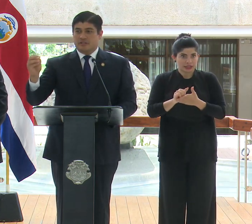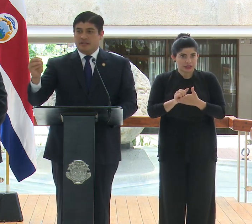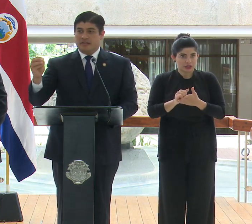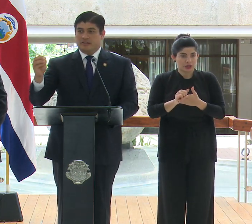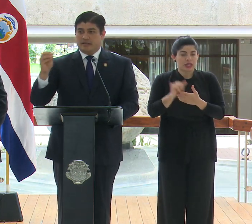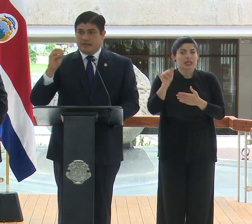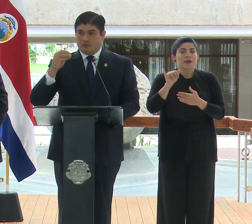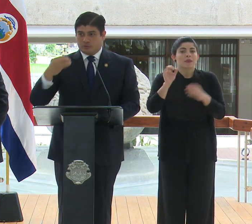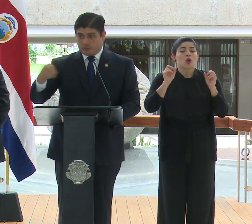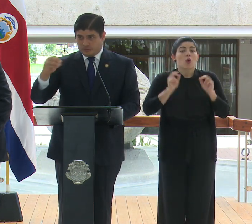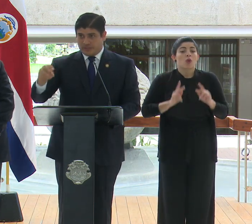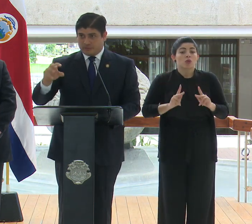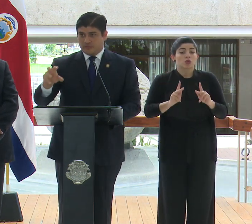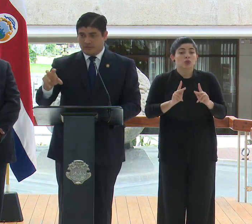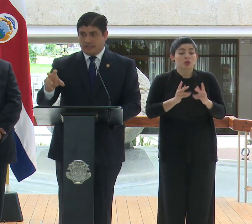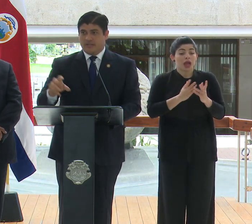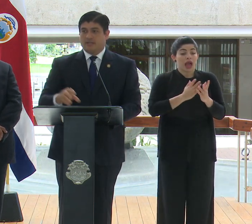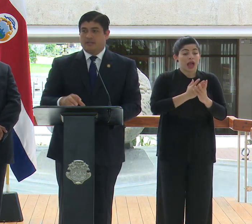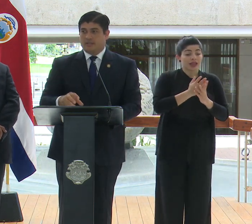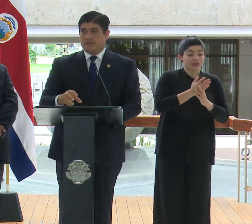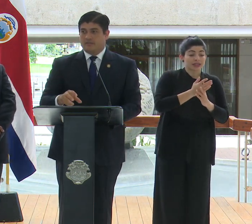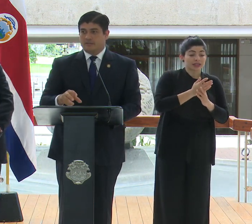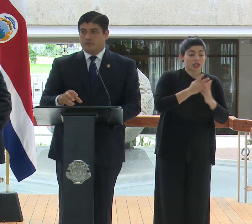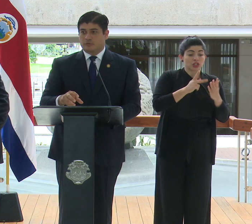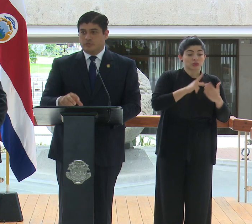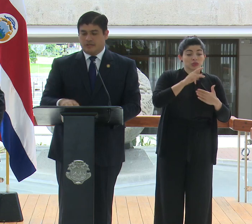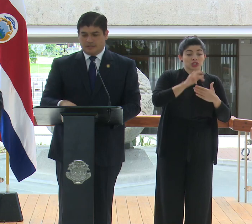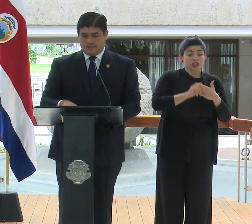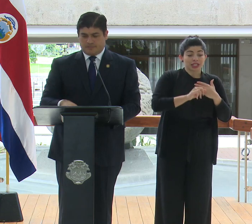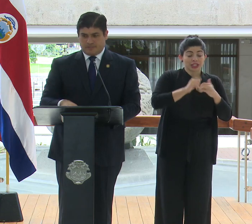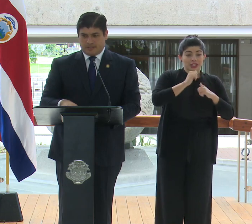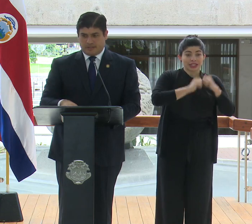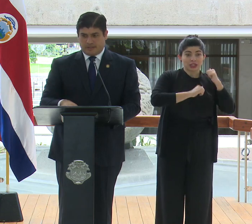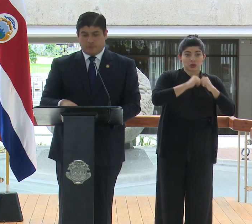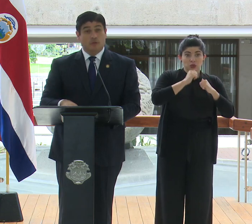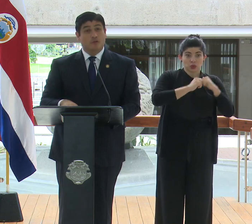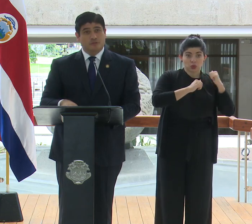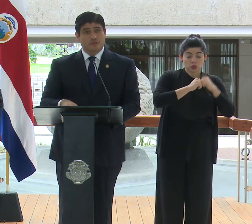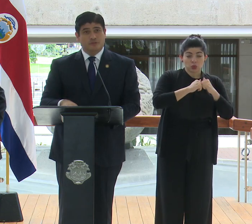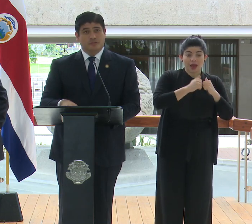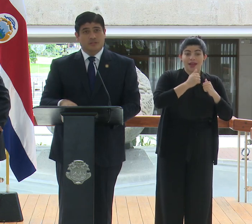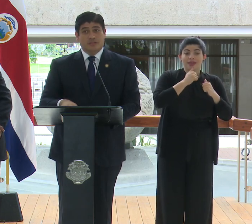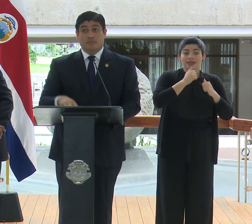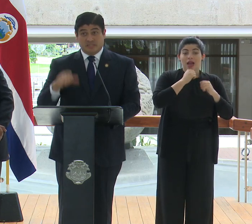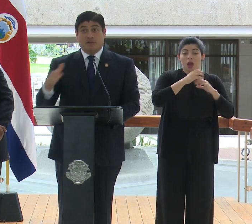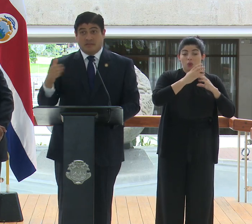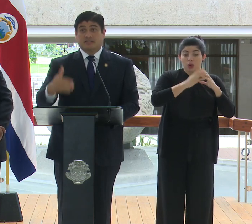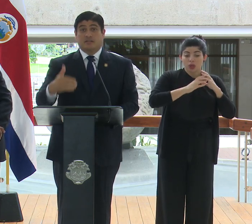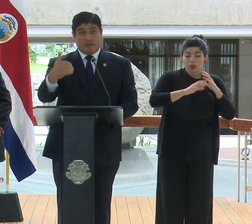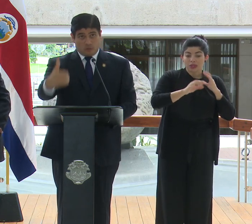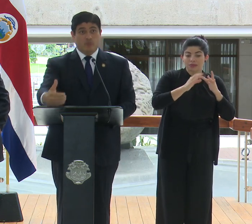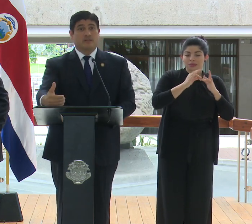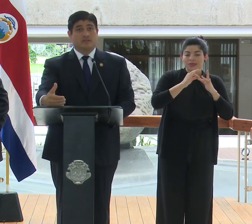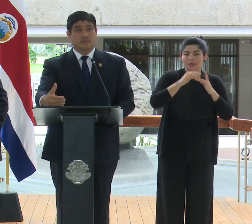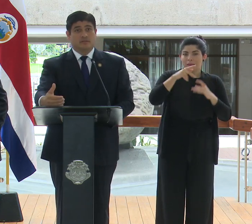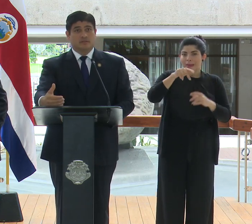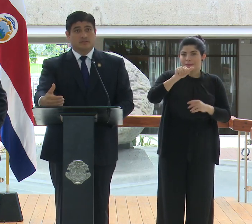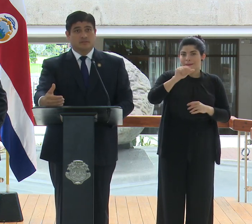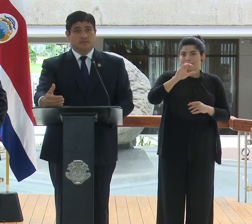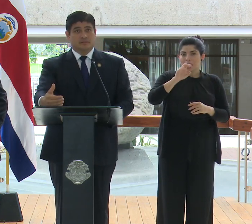La posibilidad de que con los proyectos de infraestructura de acueductos, principalmente el